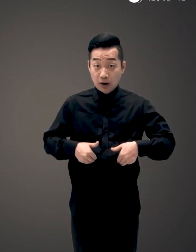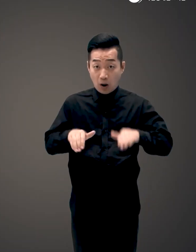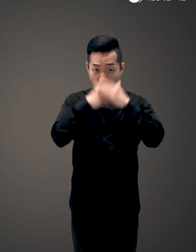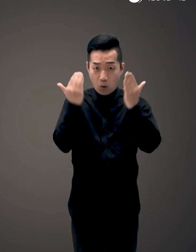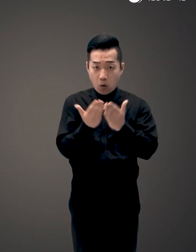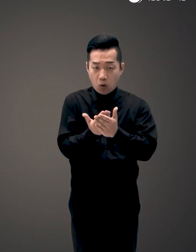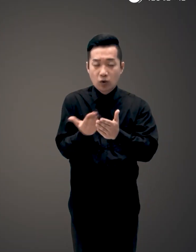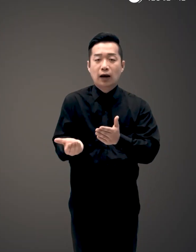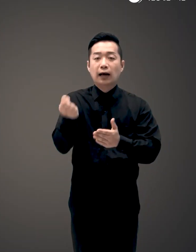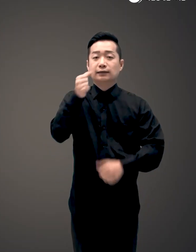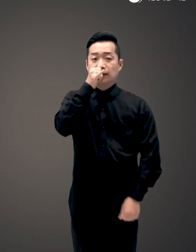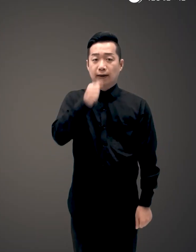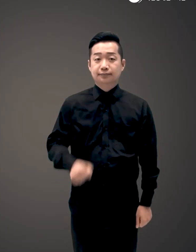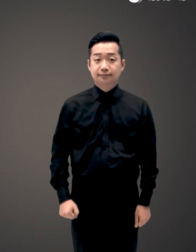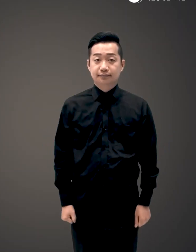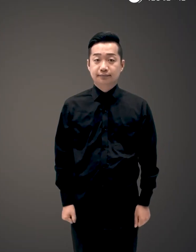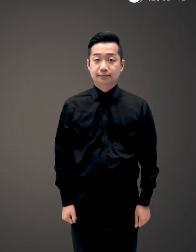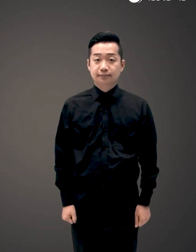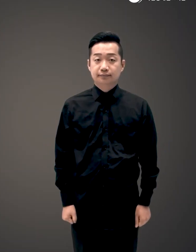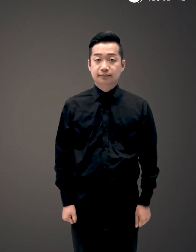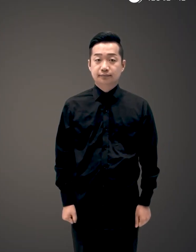나는 지금 필요한 모든 걸 갖췄다.